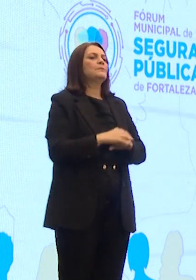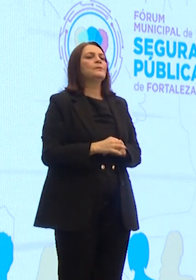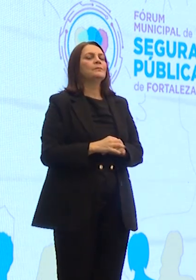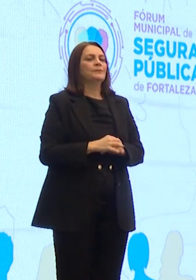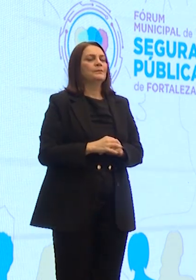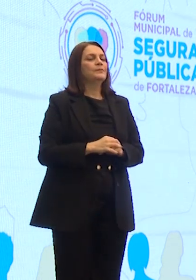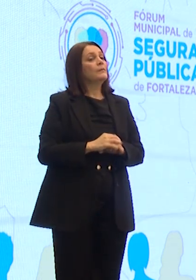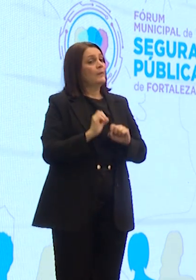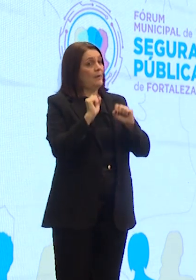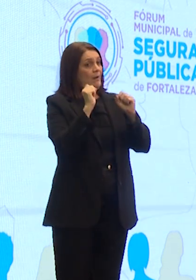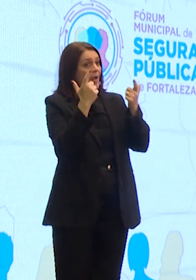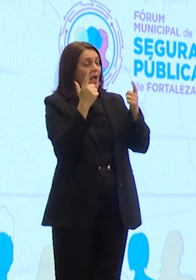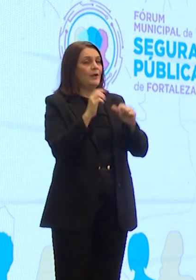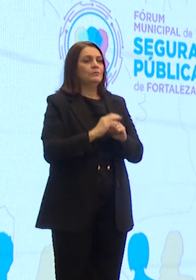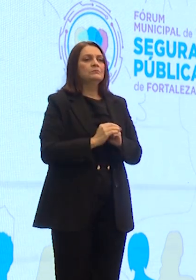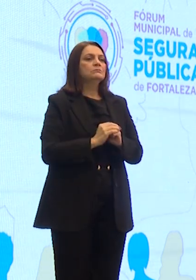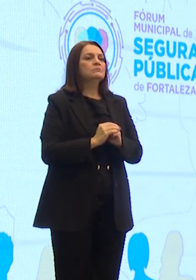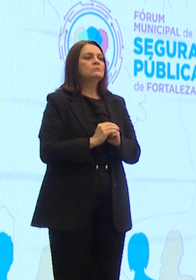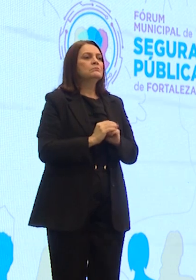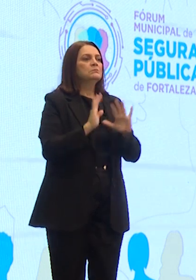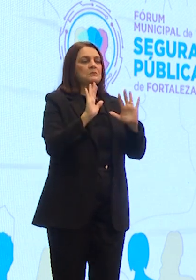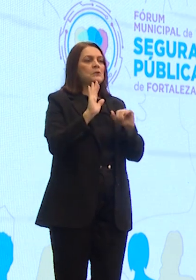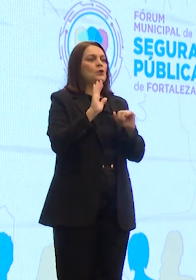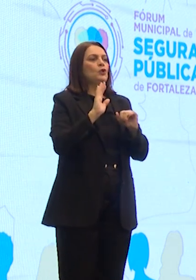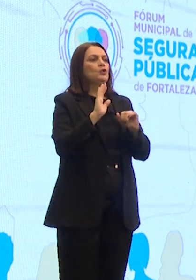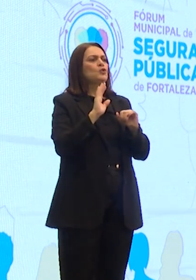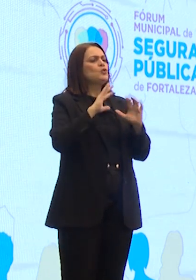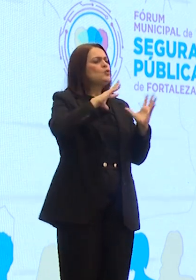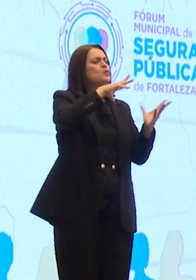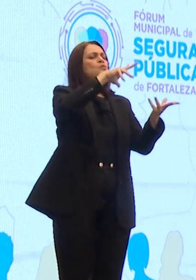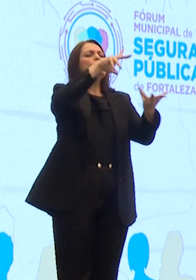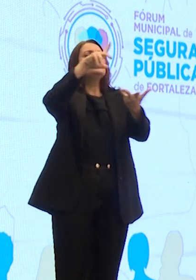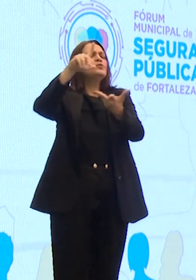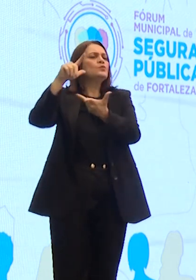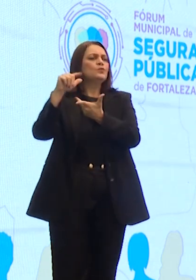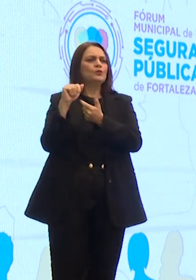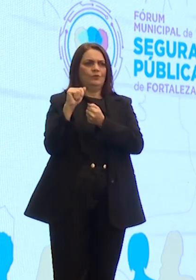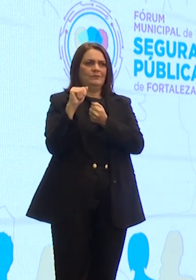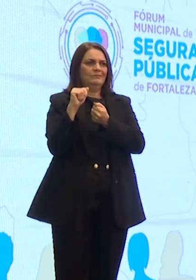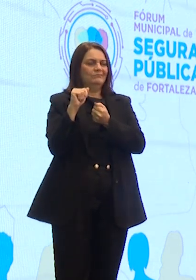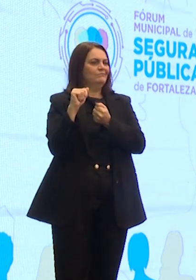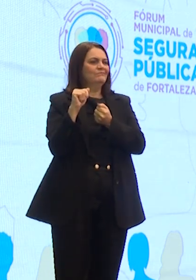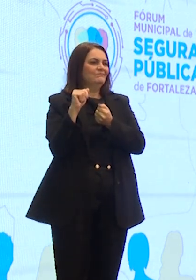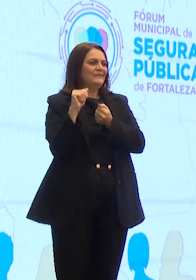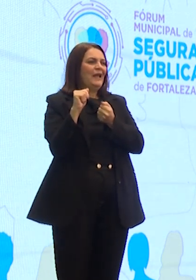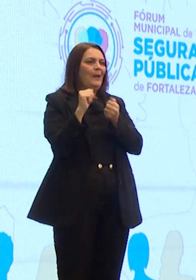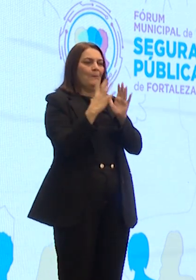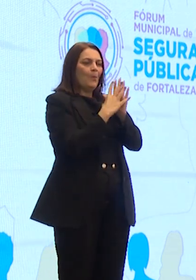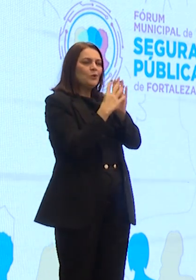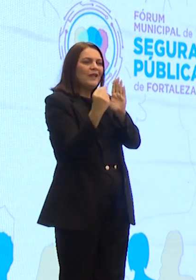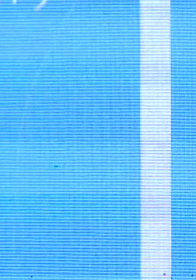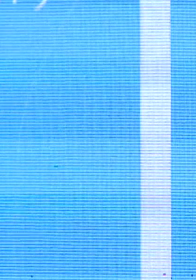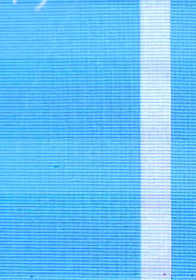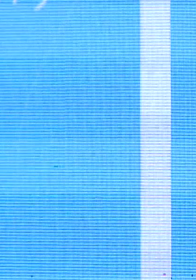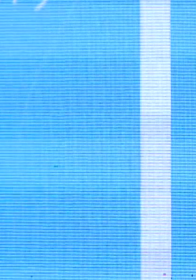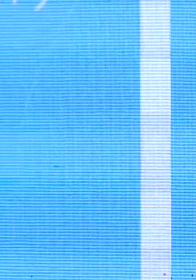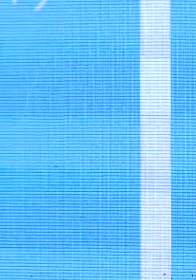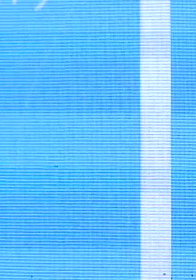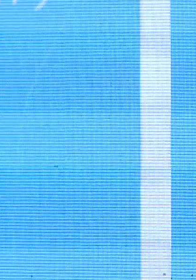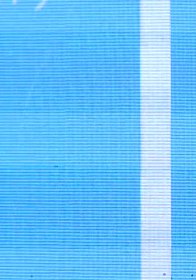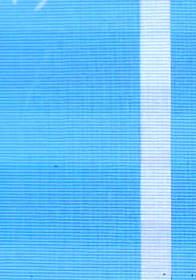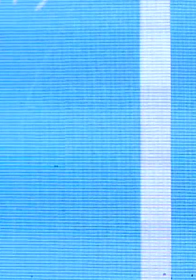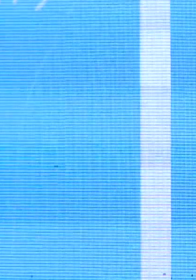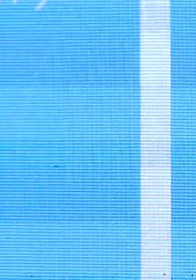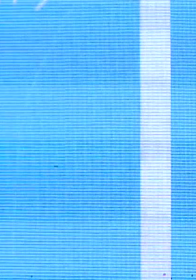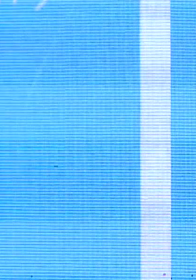Brasil, tem um modelo parecido, inspirado no modelo inglês. Mas alguém diz, sim, tem na Inglaterra, mas